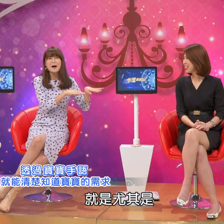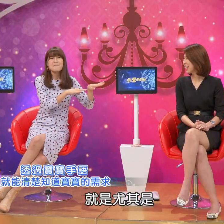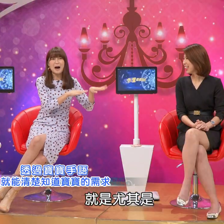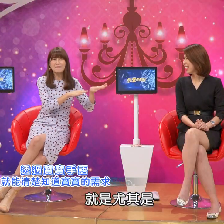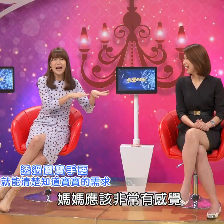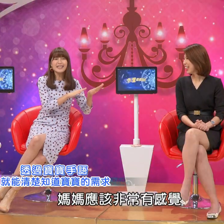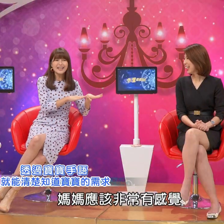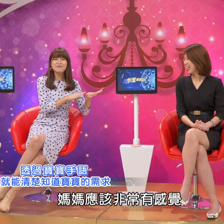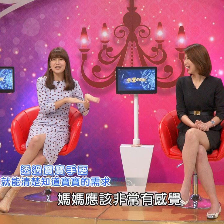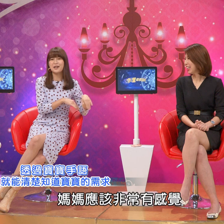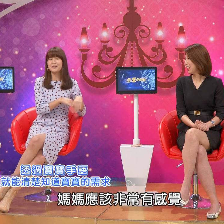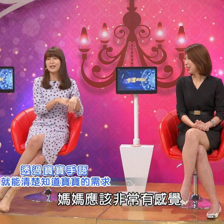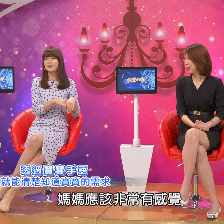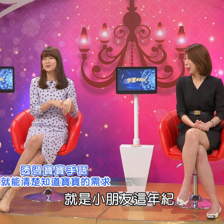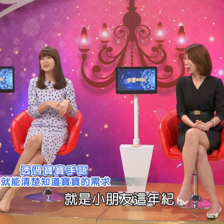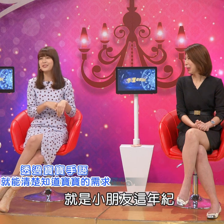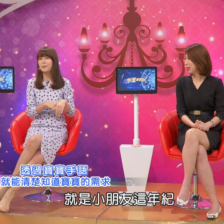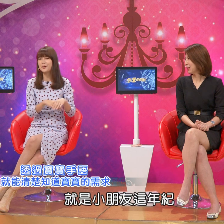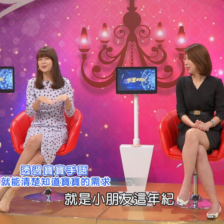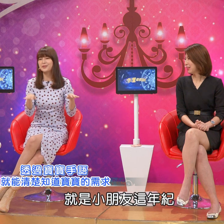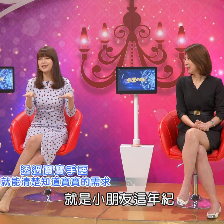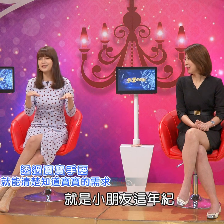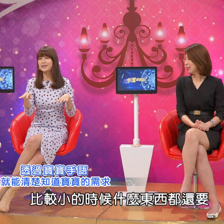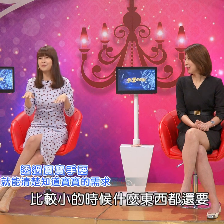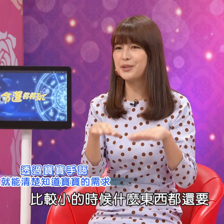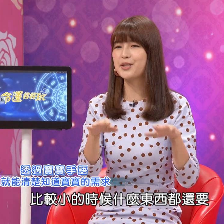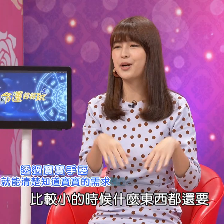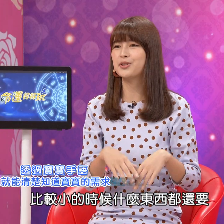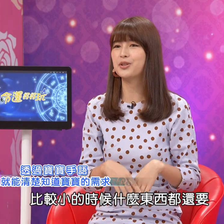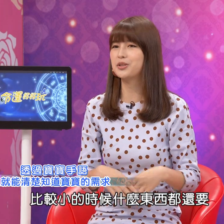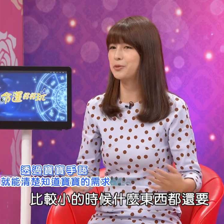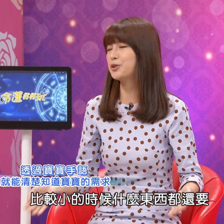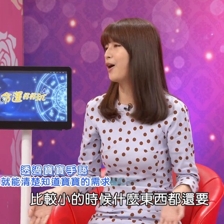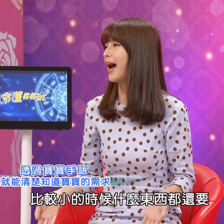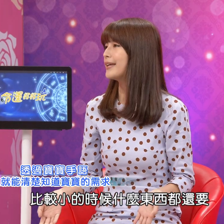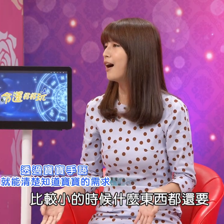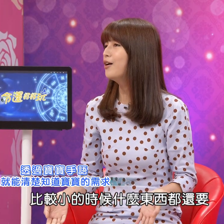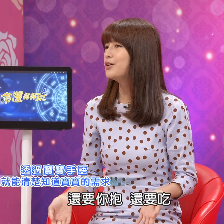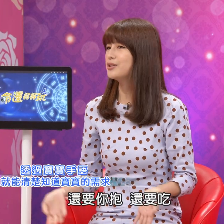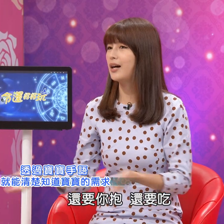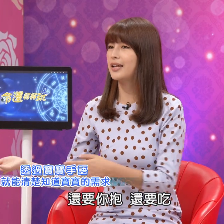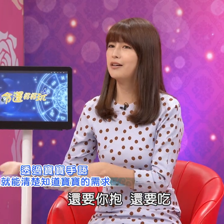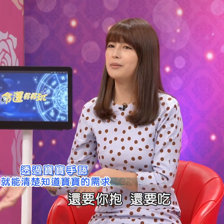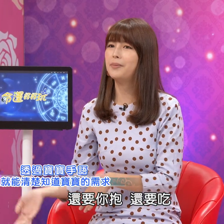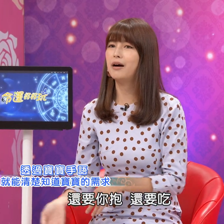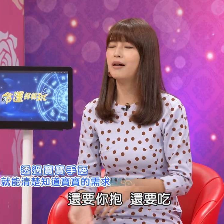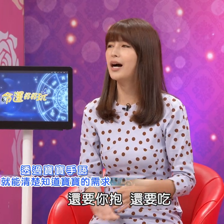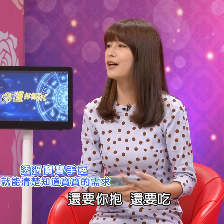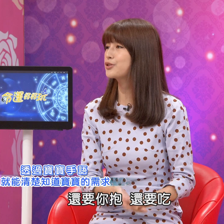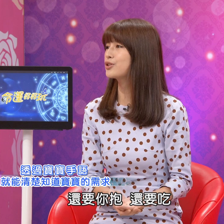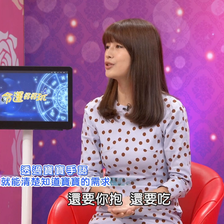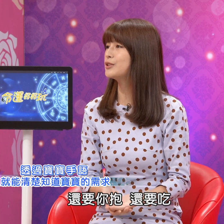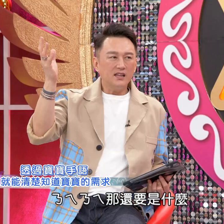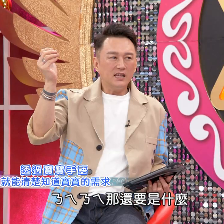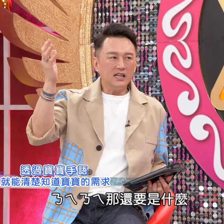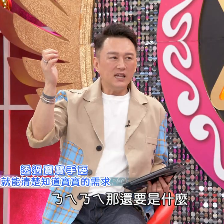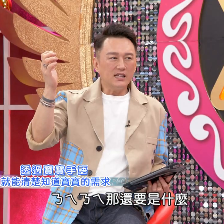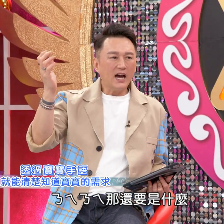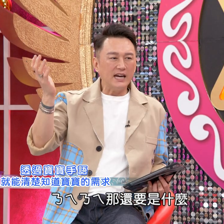媽媽應該非常有感覺就是小朋友的年紀比較小的時候什麼東西都還要就是還要你抱啊還要吃奶奶那還